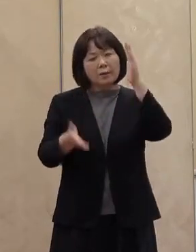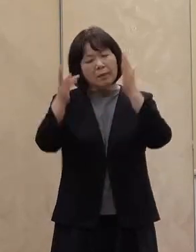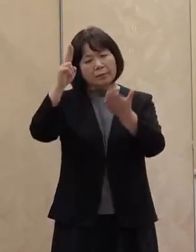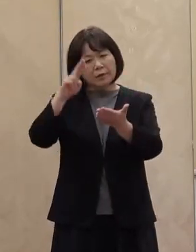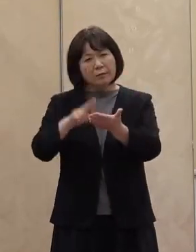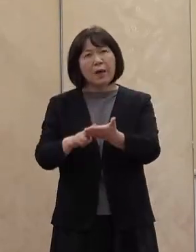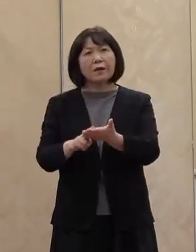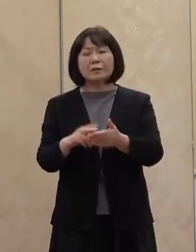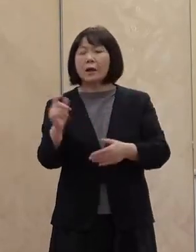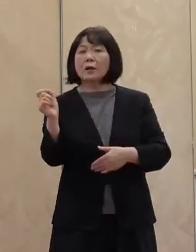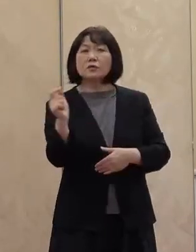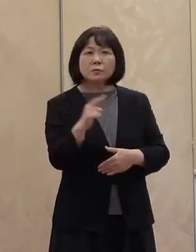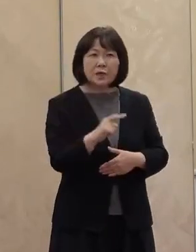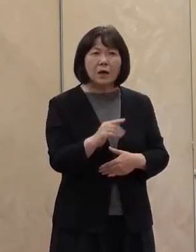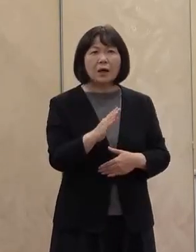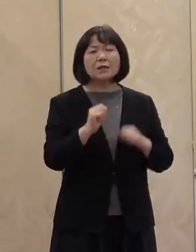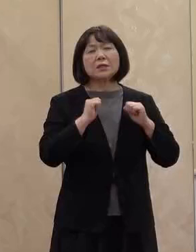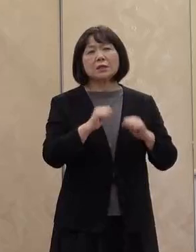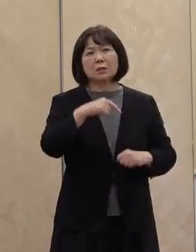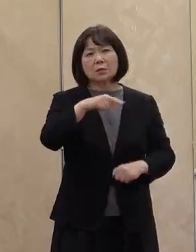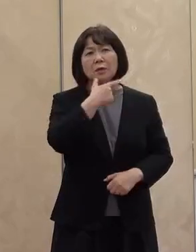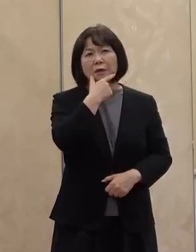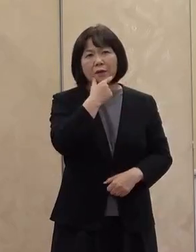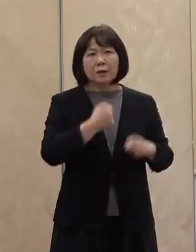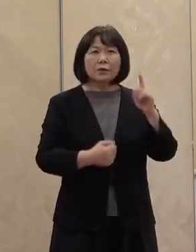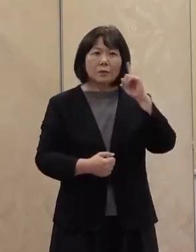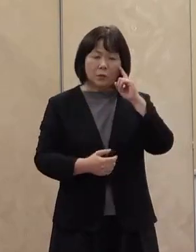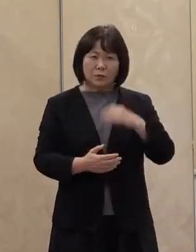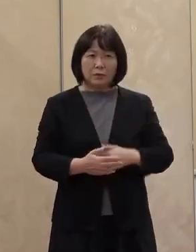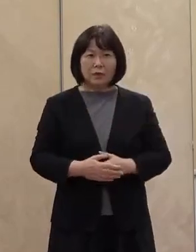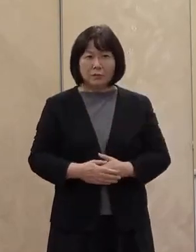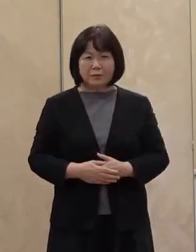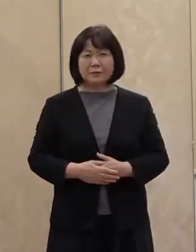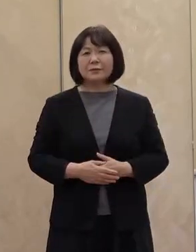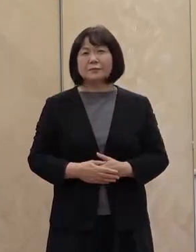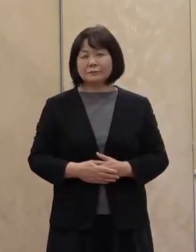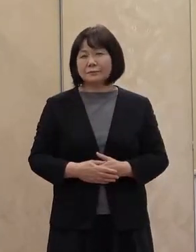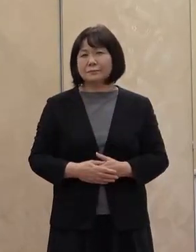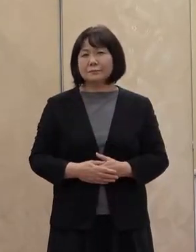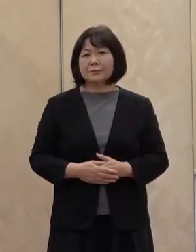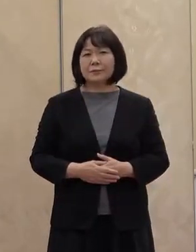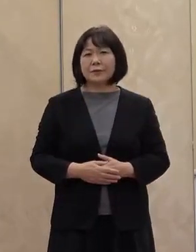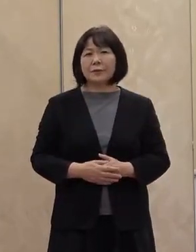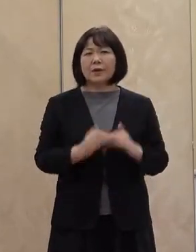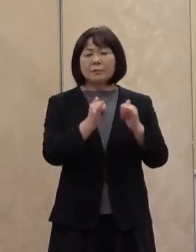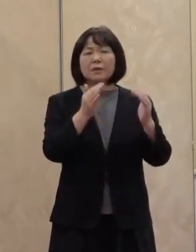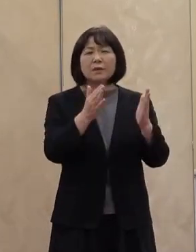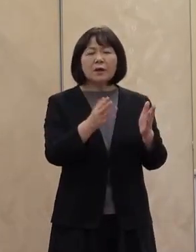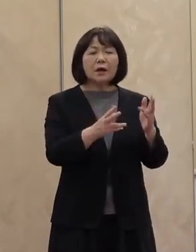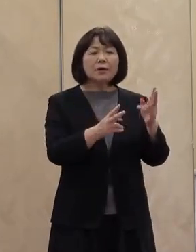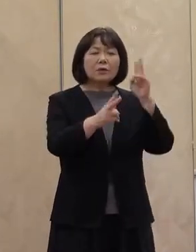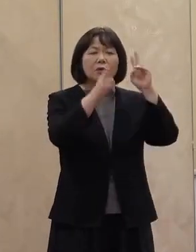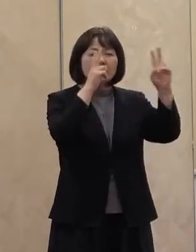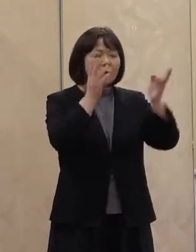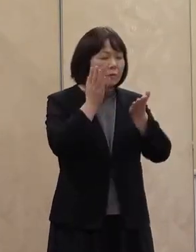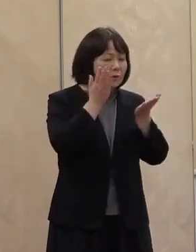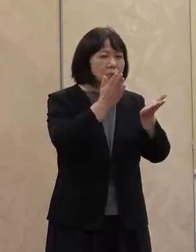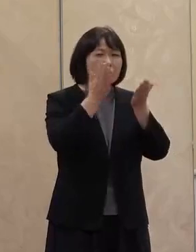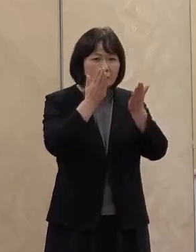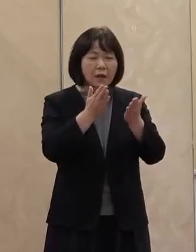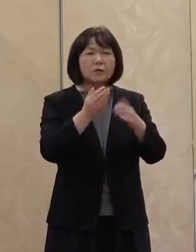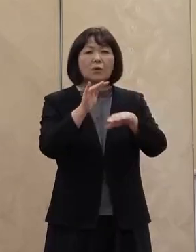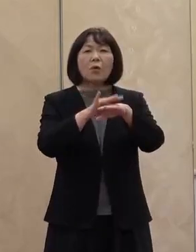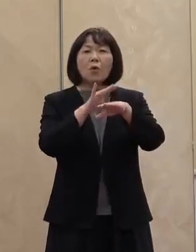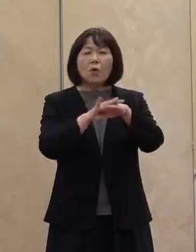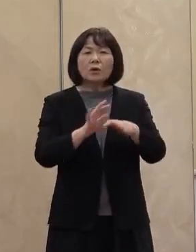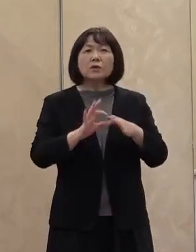れば速やかに執行していきたいと思います。まあ、すでにこの民間事業会社とヒアリングなんかもして、このスキームについての